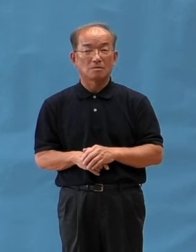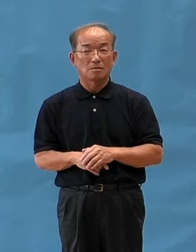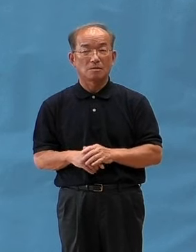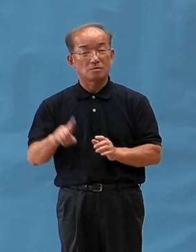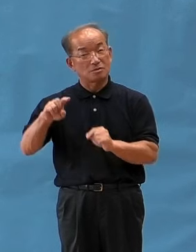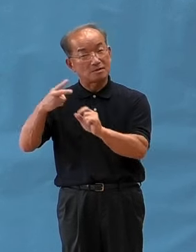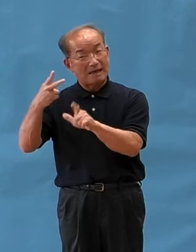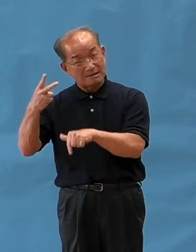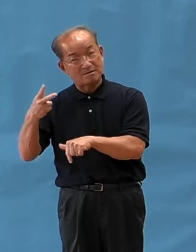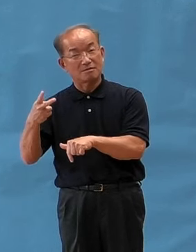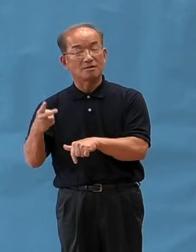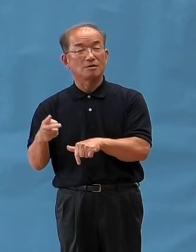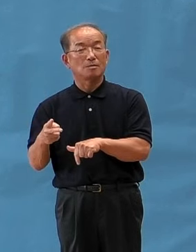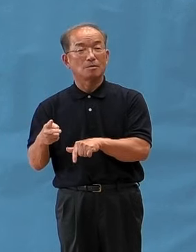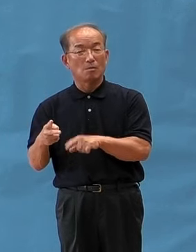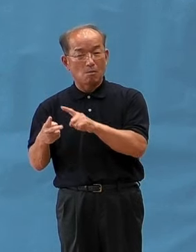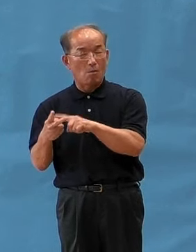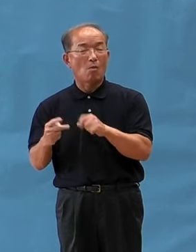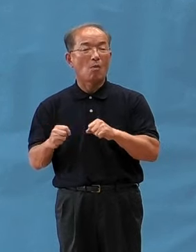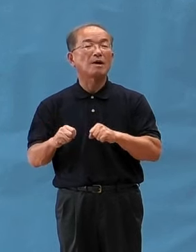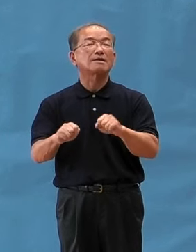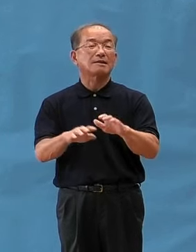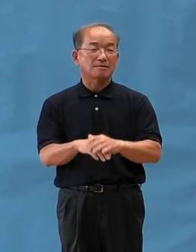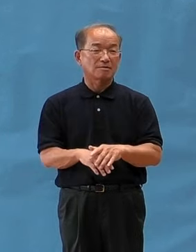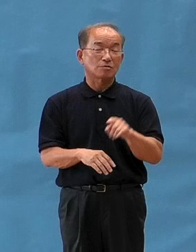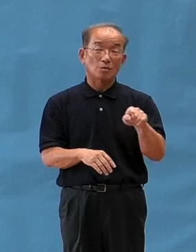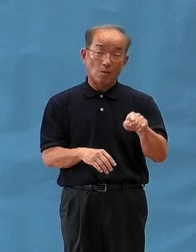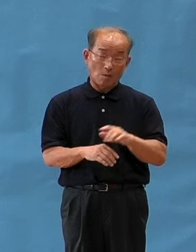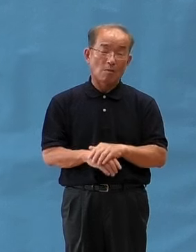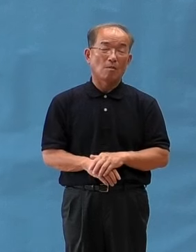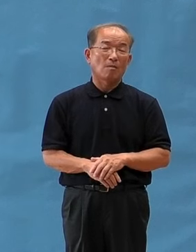お中元もお歳暮もやってましたけど、そこのラインナップを